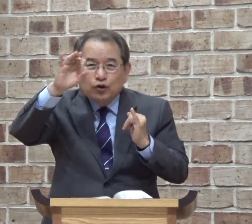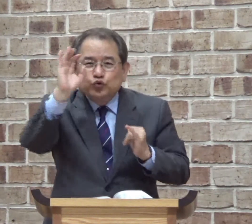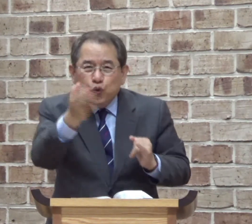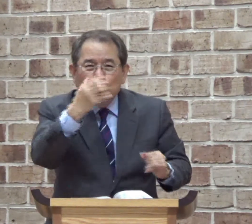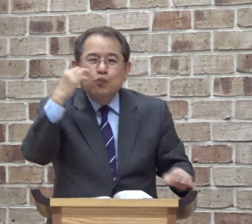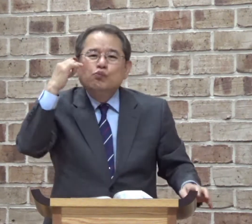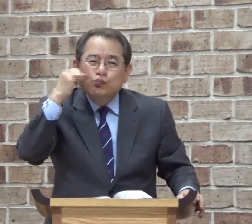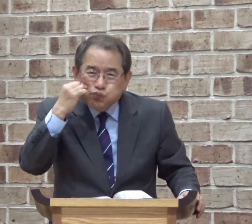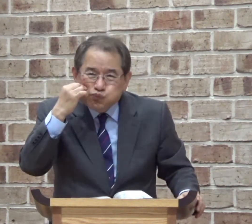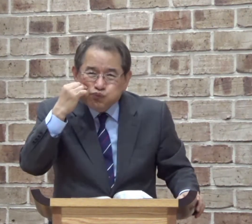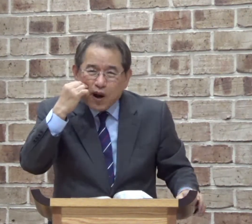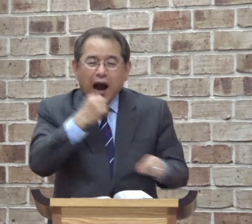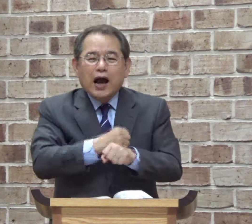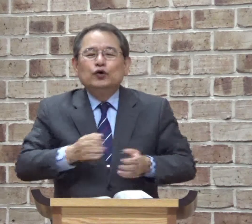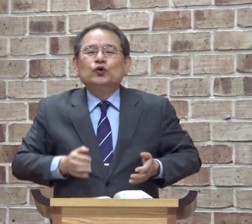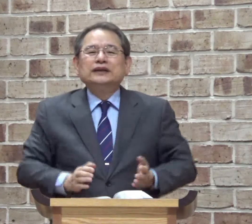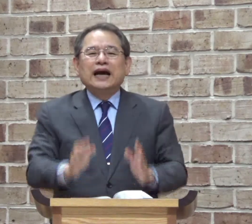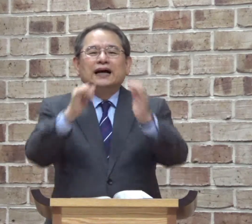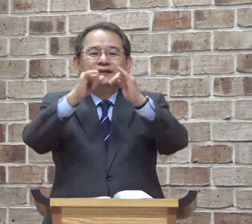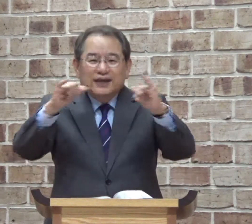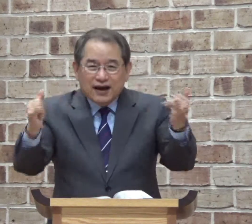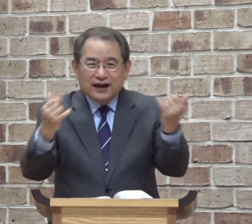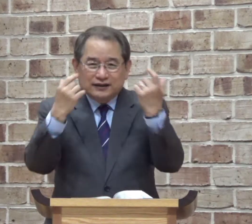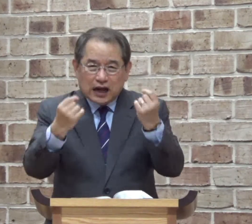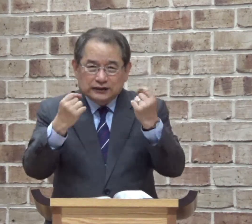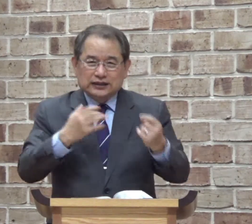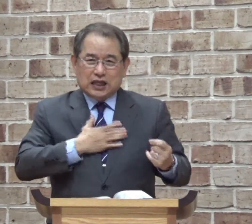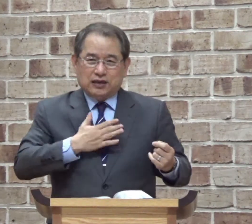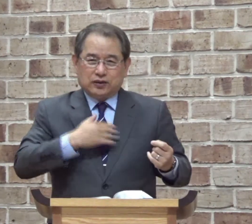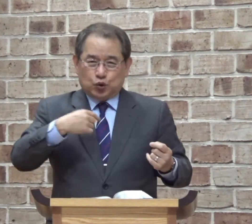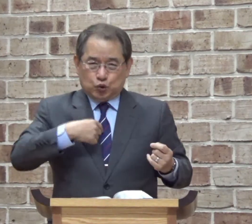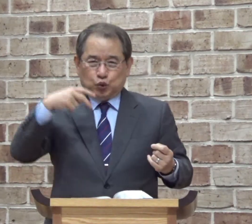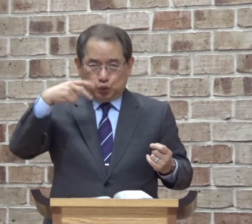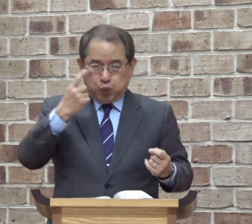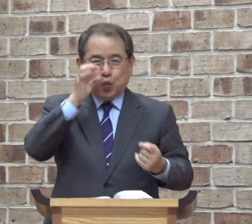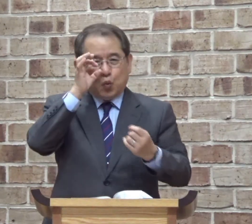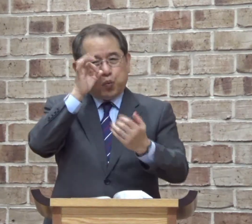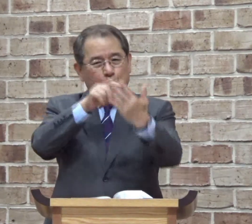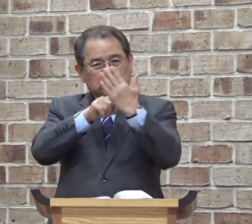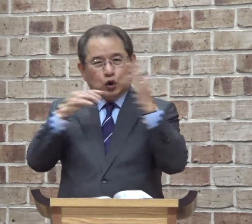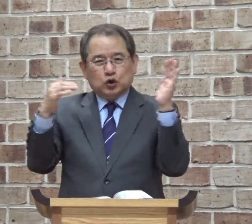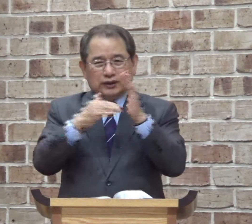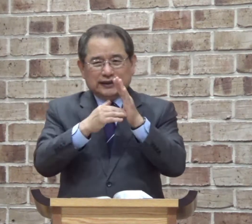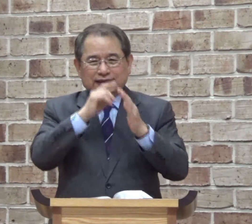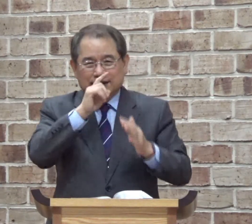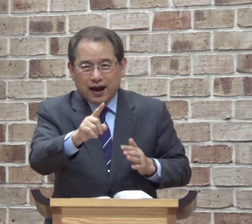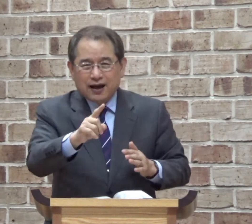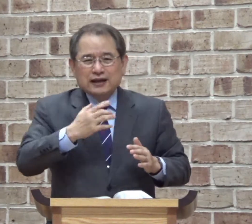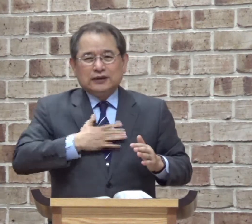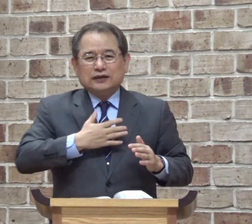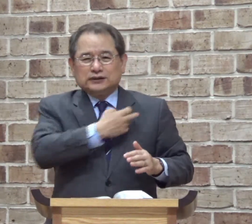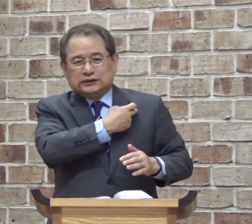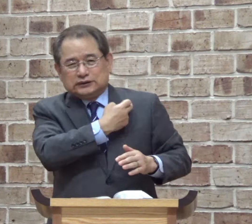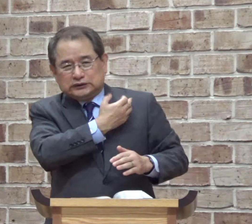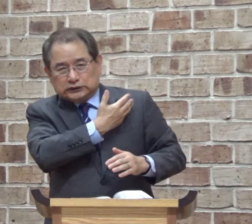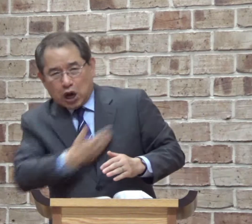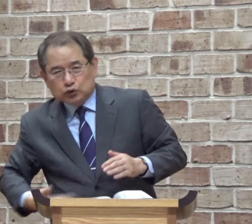난 자 같은 내게도 보이셨느니라. 나는 사도 중에 가장 작은